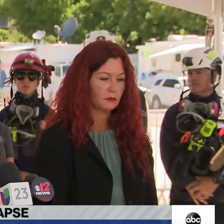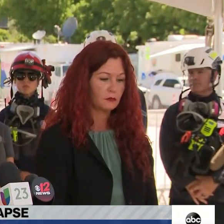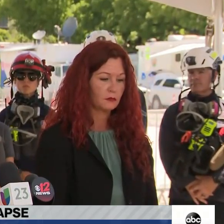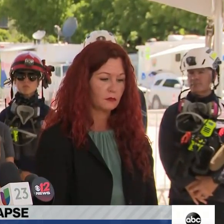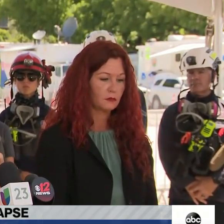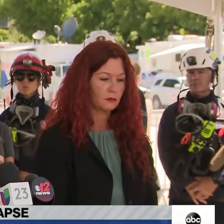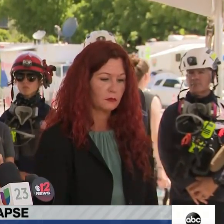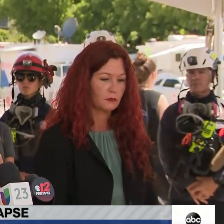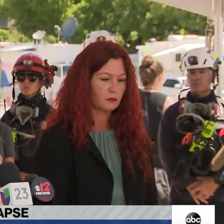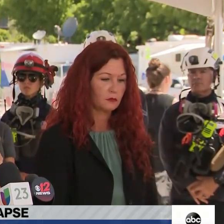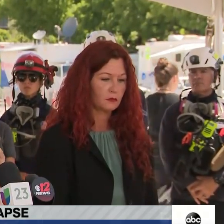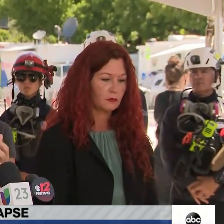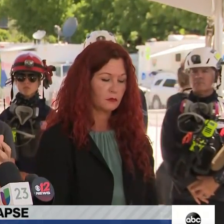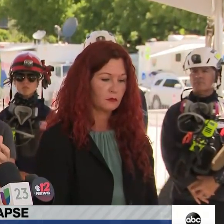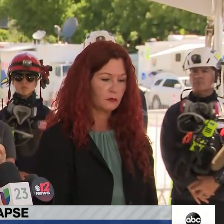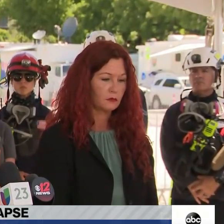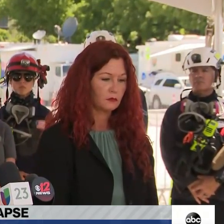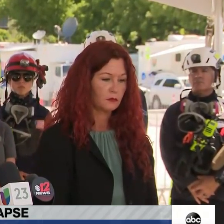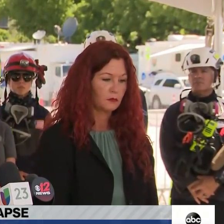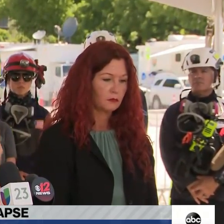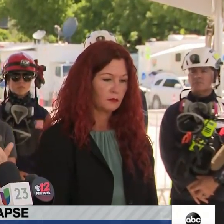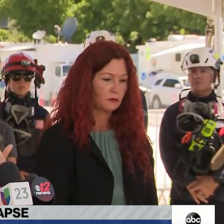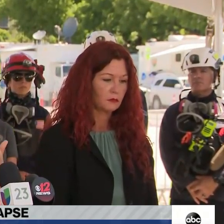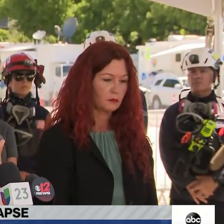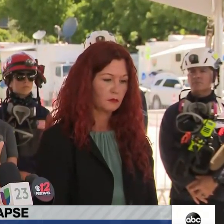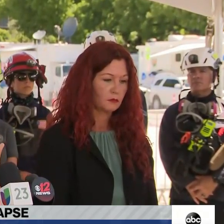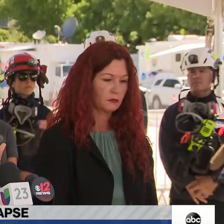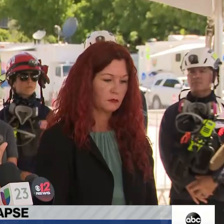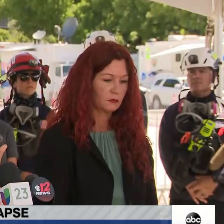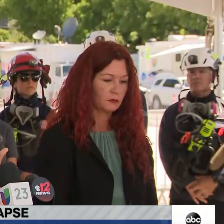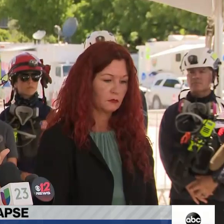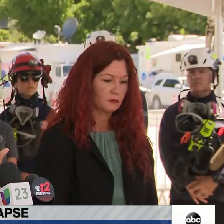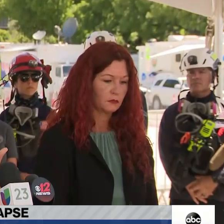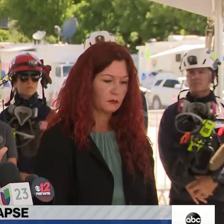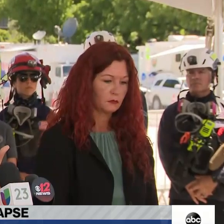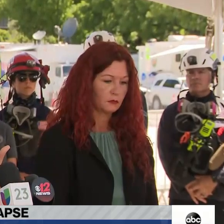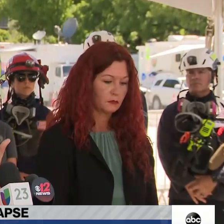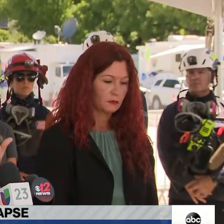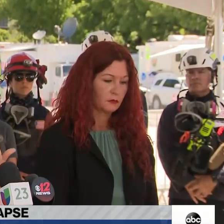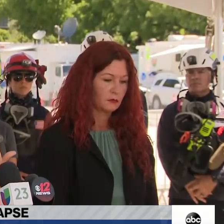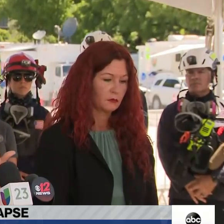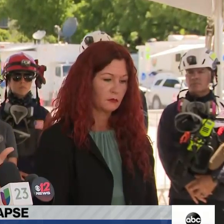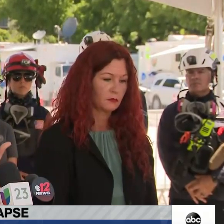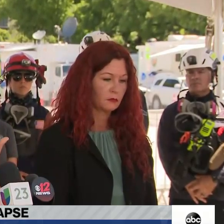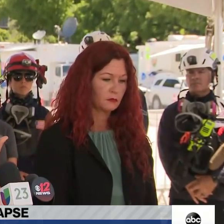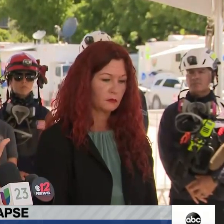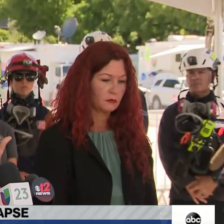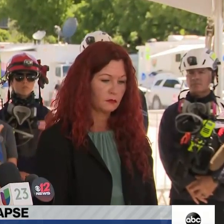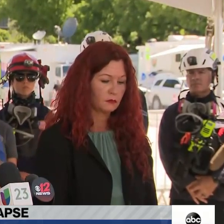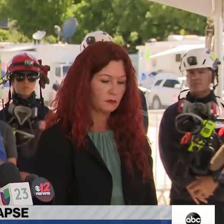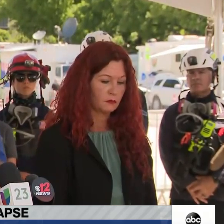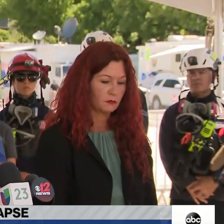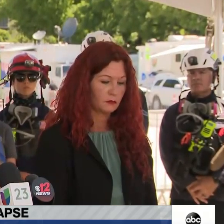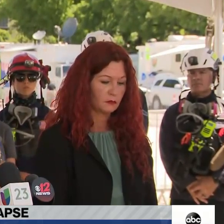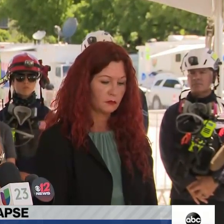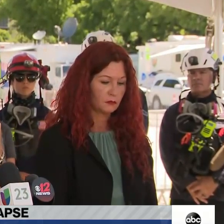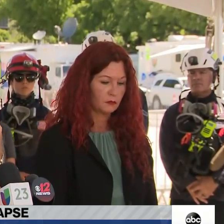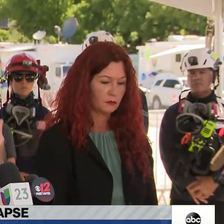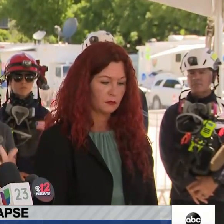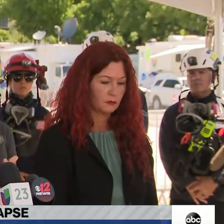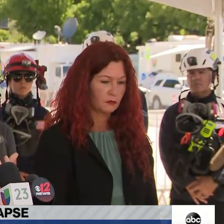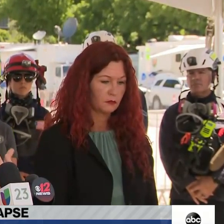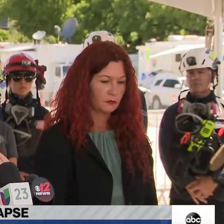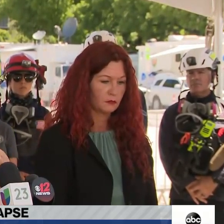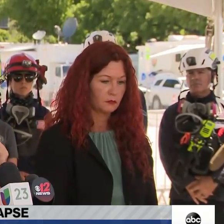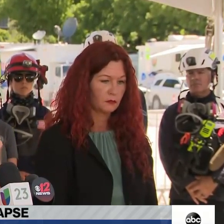los impactos para el sur de la Florida serían sentidos tan temprano como el lunes por la tarde y continuando durante el día